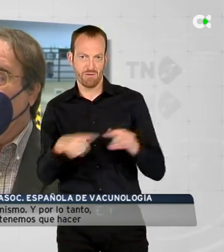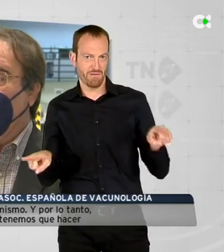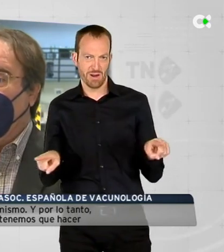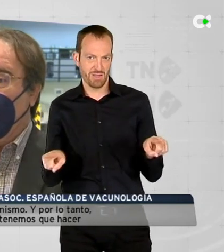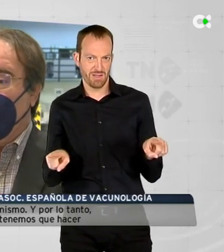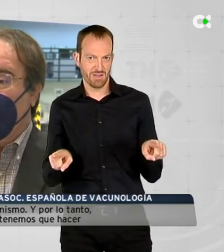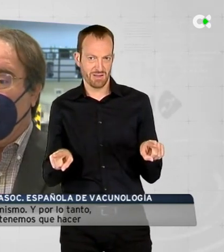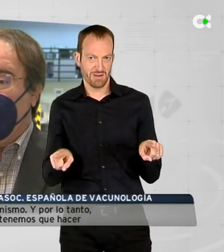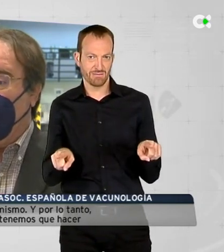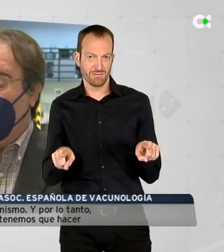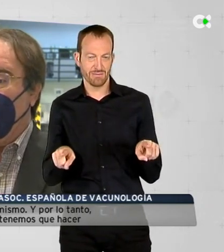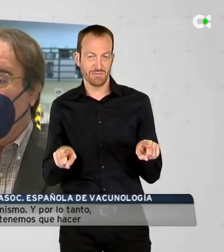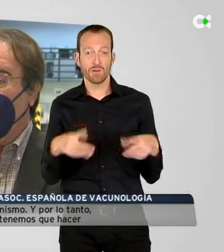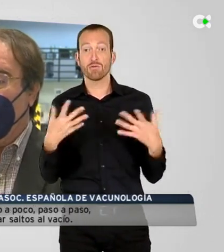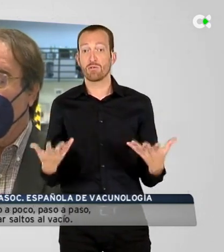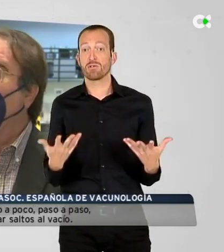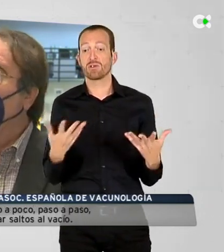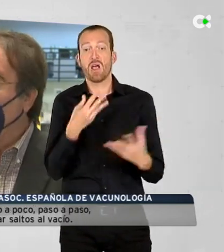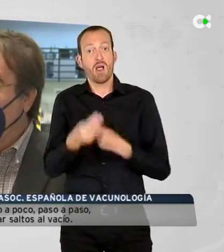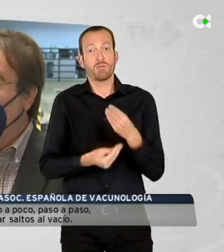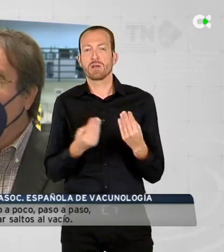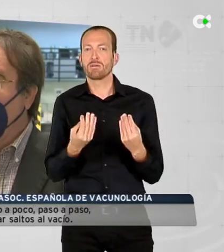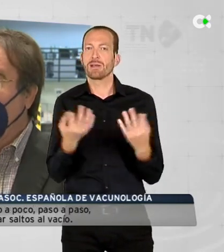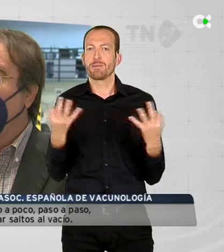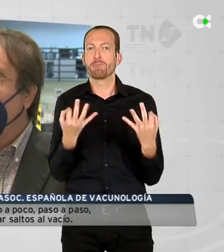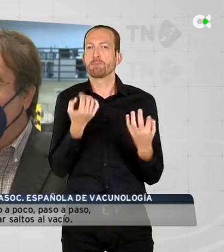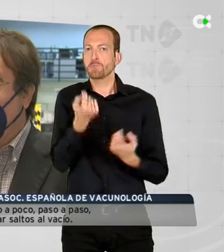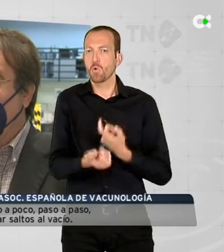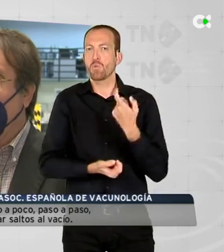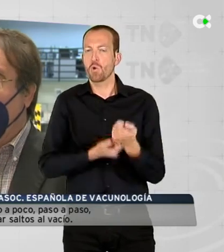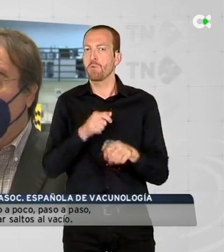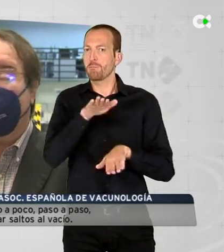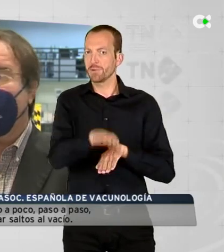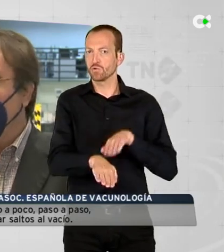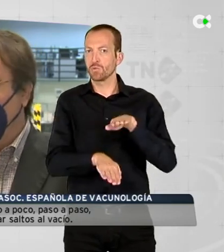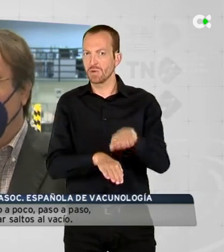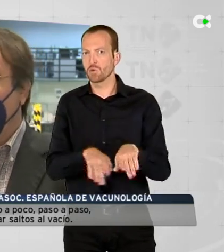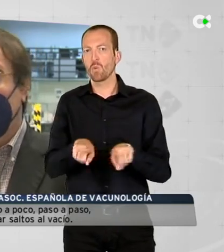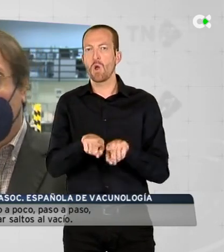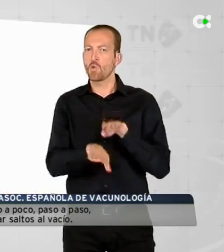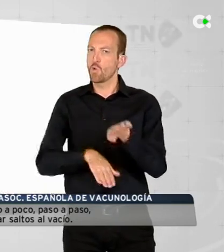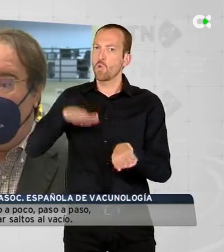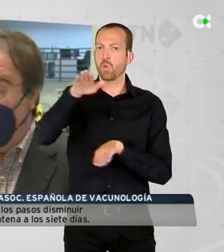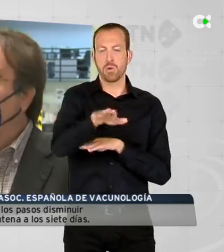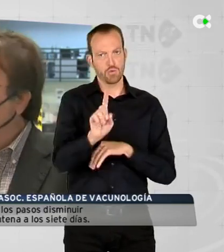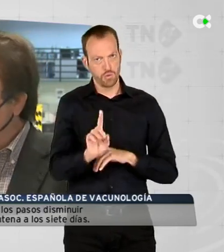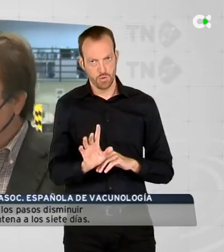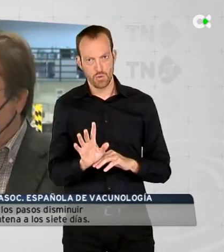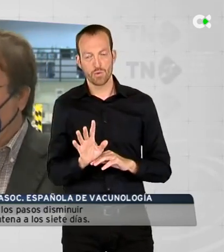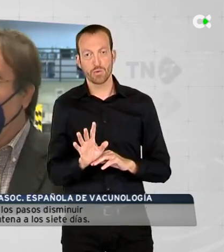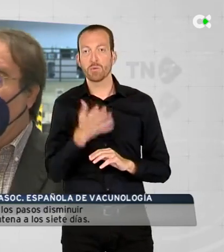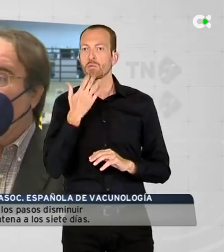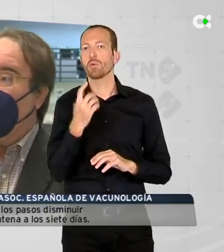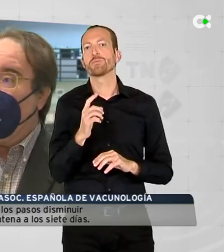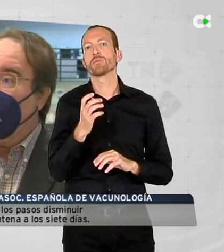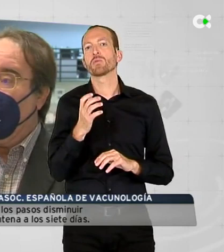por lo tanto lo que tenemos que hacer es ir poco a poco paso a paso no dar saltos al vacío uno de los pasos